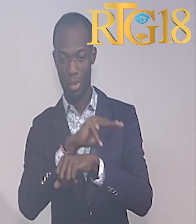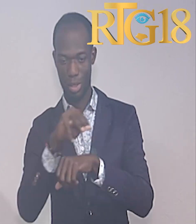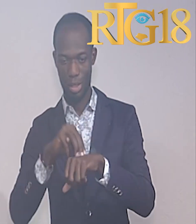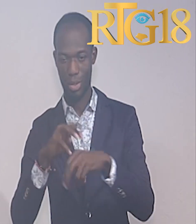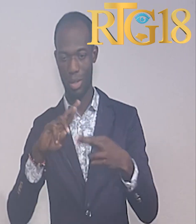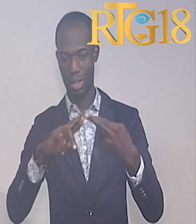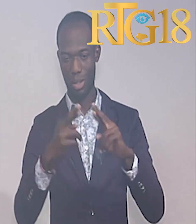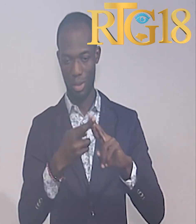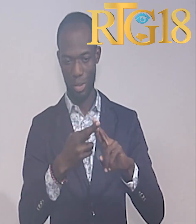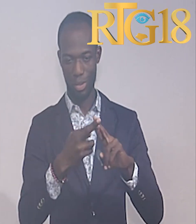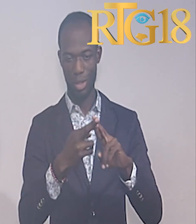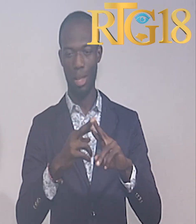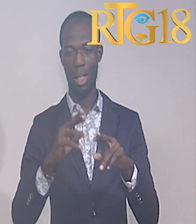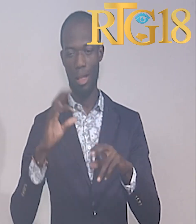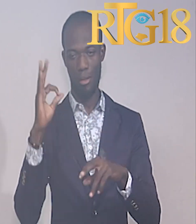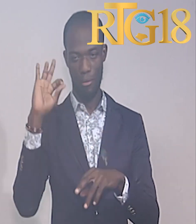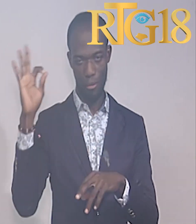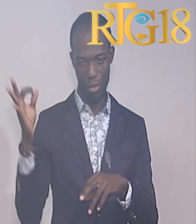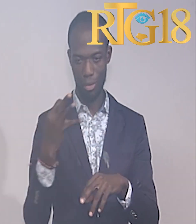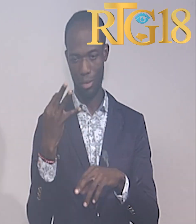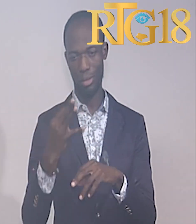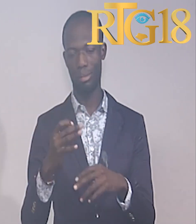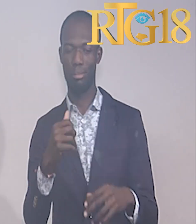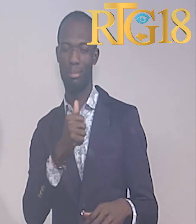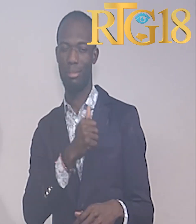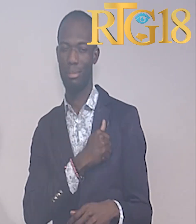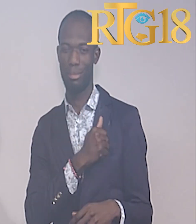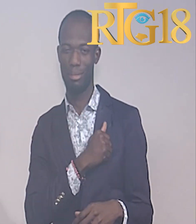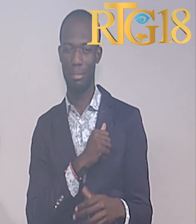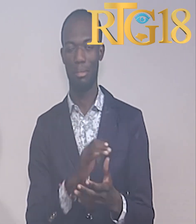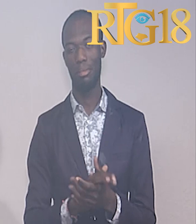internationales et de la Francophonie du Canada.